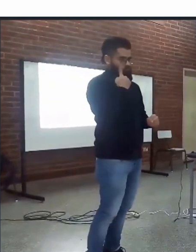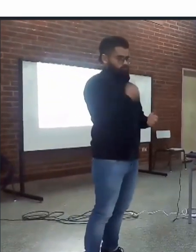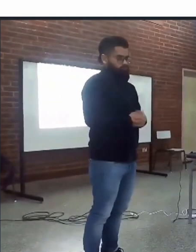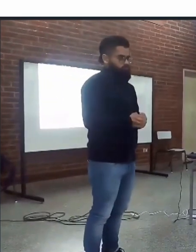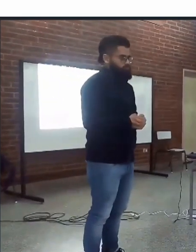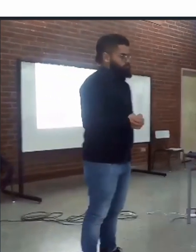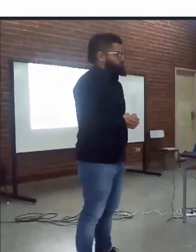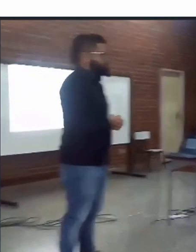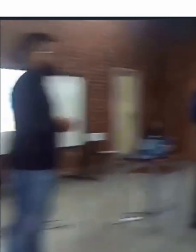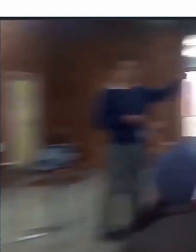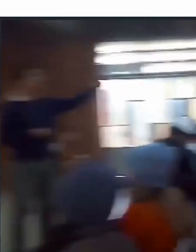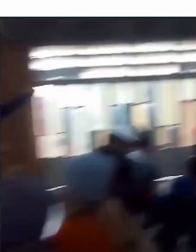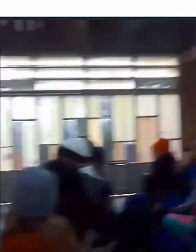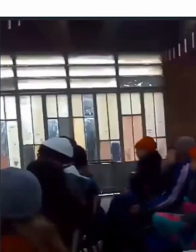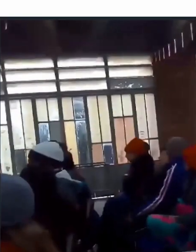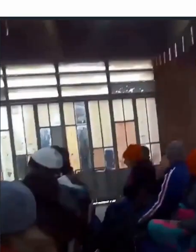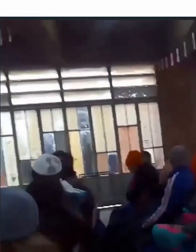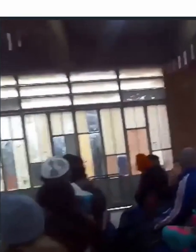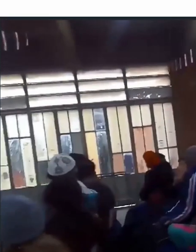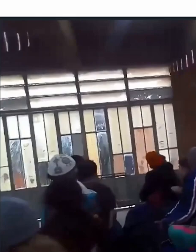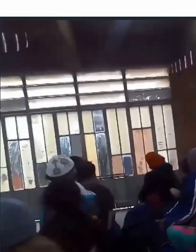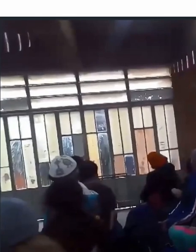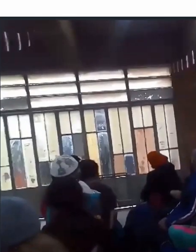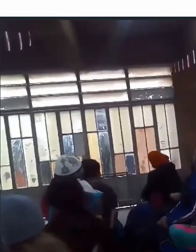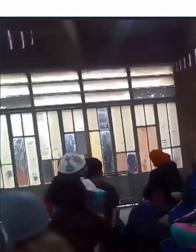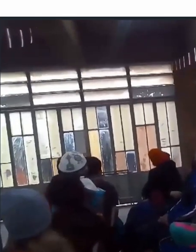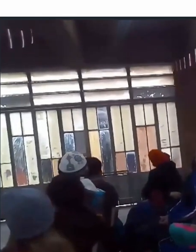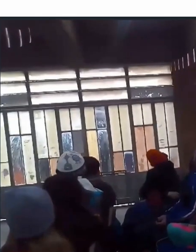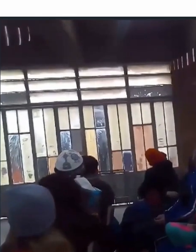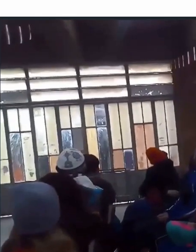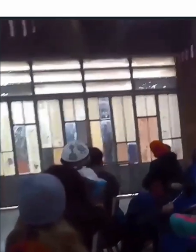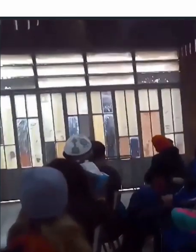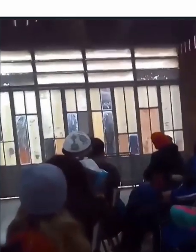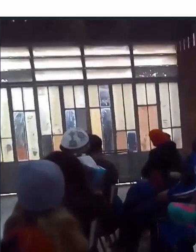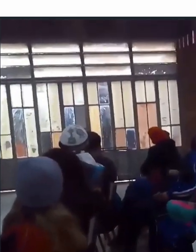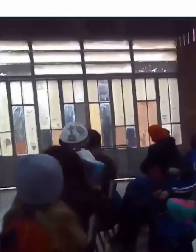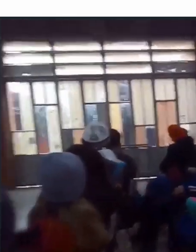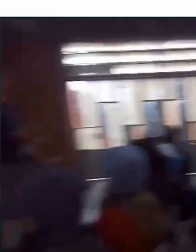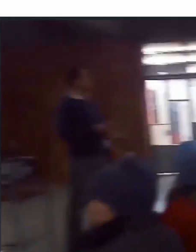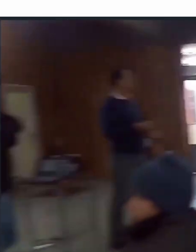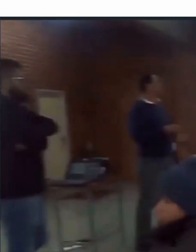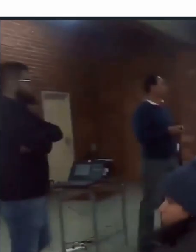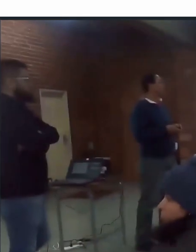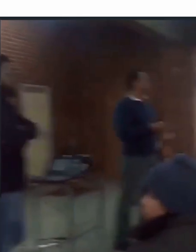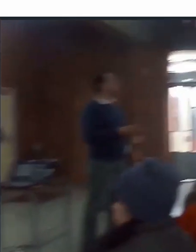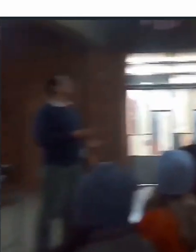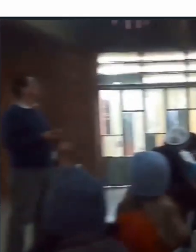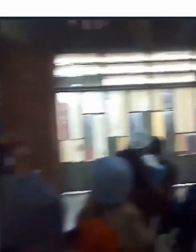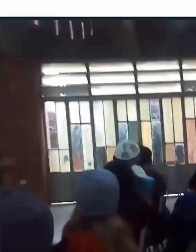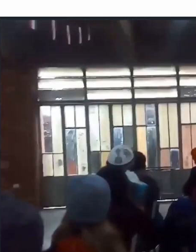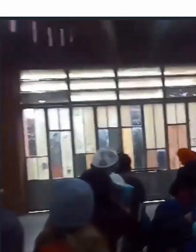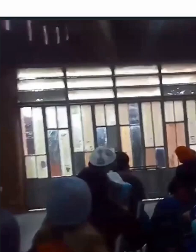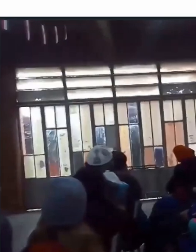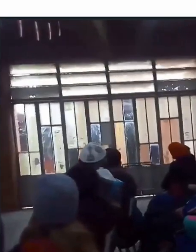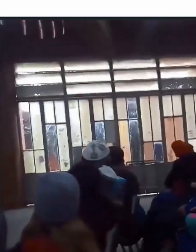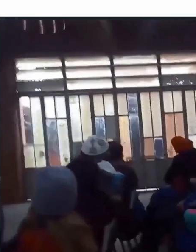al principio, licenciada, y no sé si usted está de acuerdo conmigo, a veces exageramos, ¿verdad? En ese afán de querer